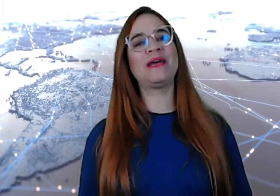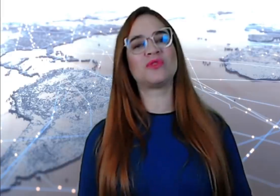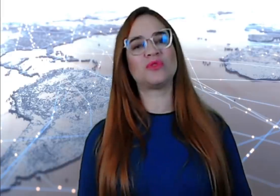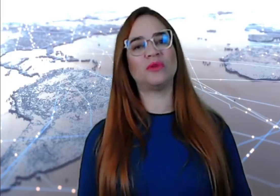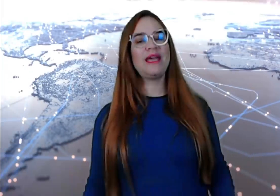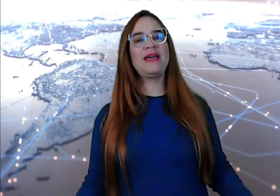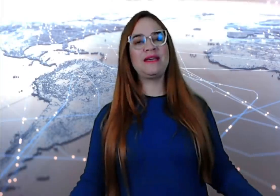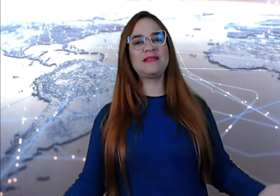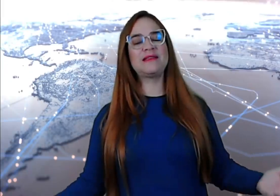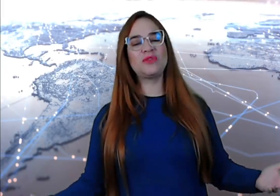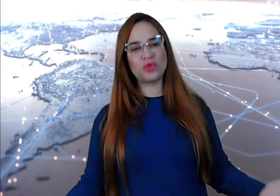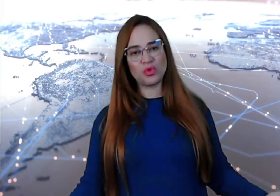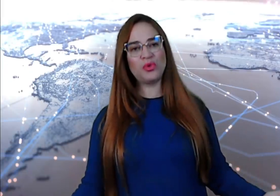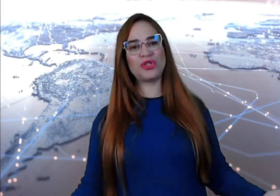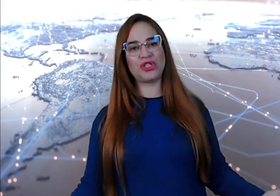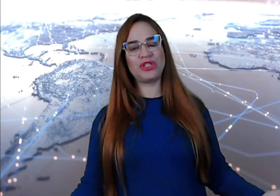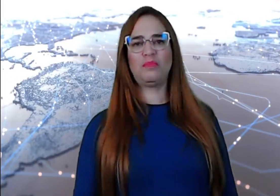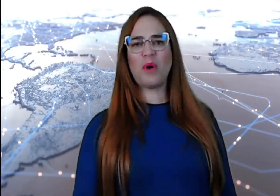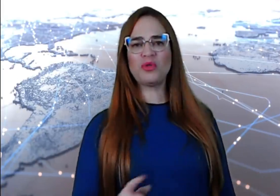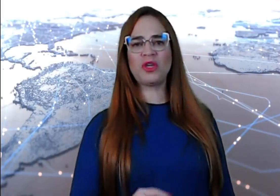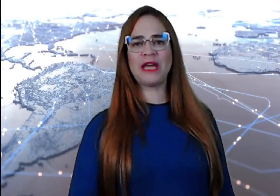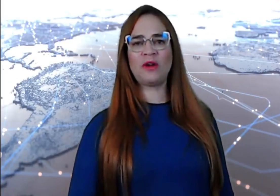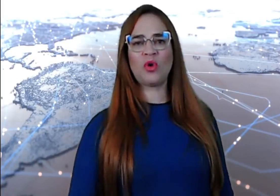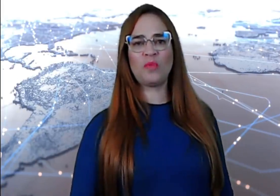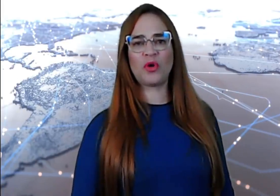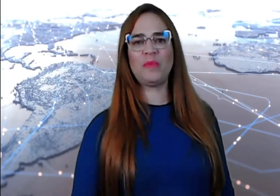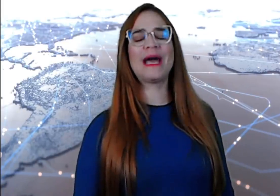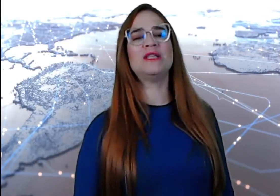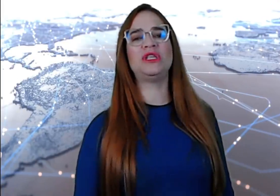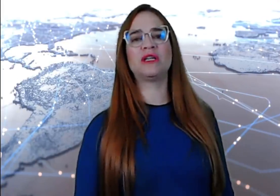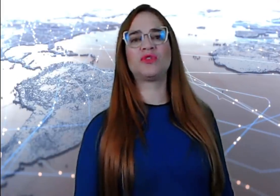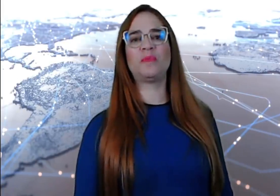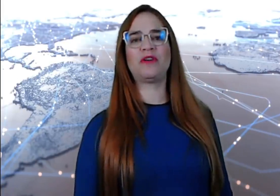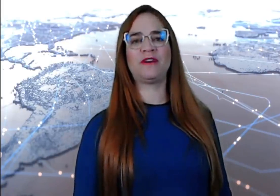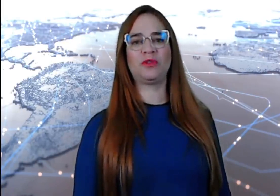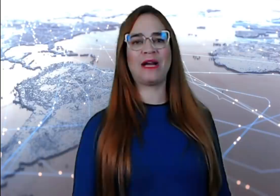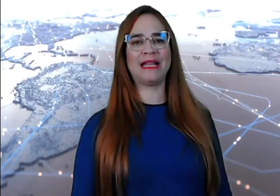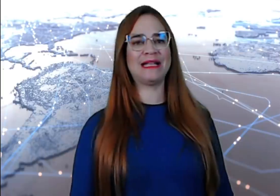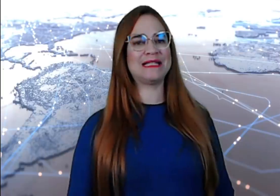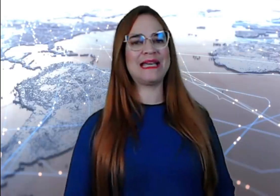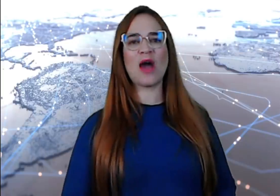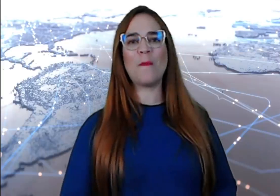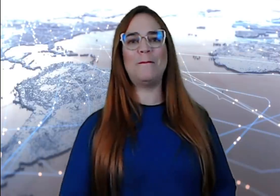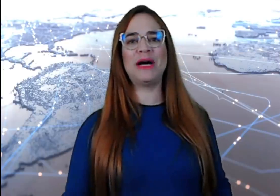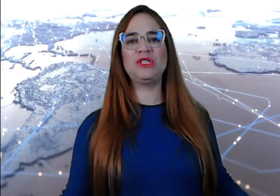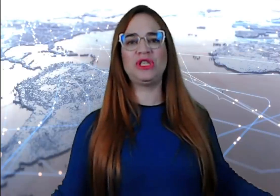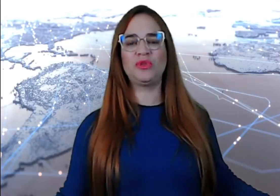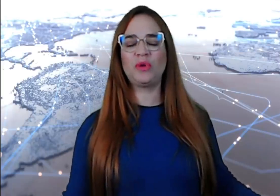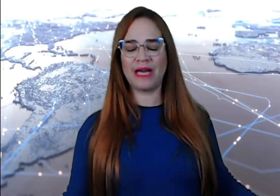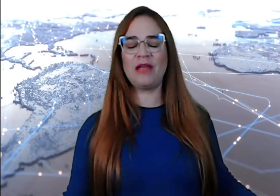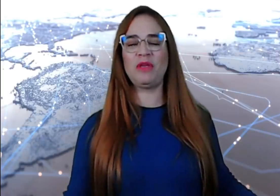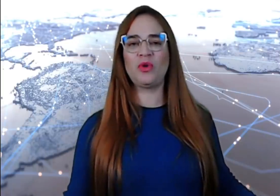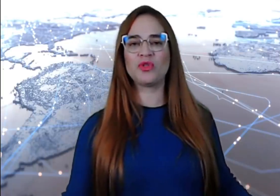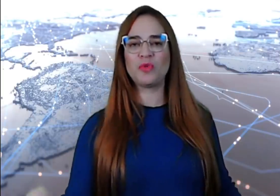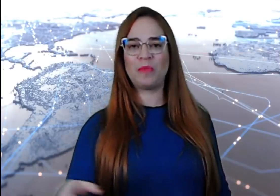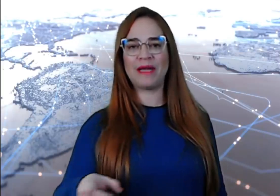preço. Eis que surge, Bolsonaro comprou picadinhas superfaturadas e é um bandido criminoso, prendam